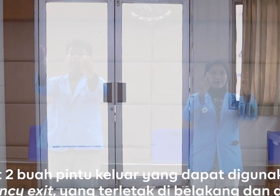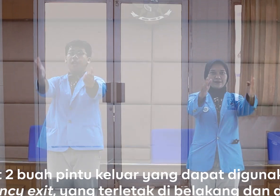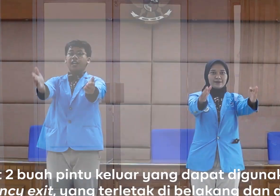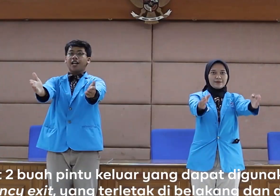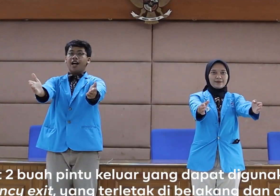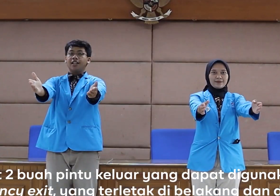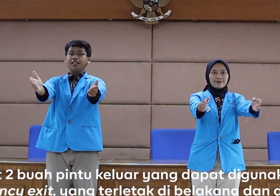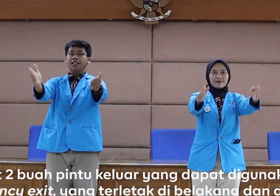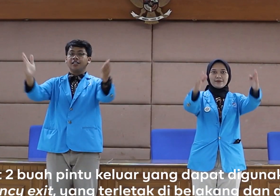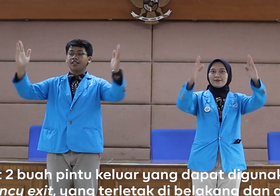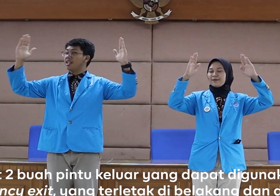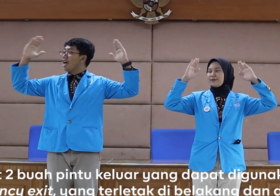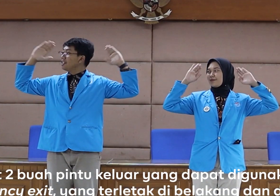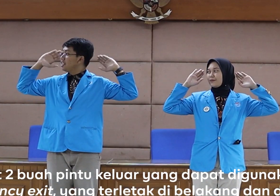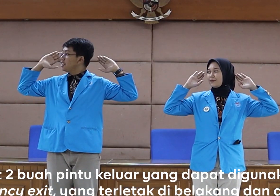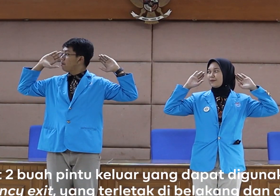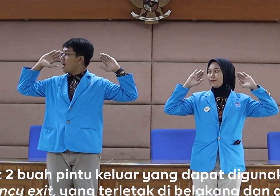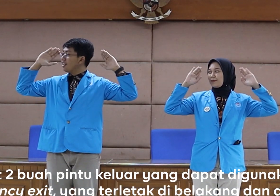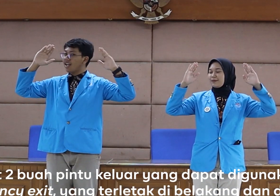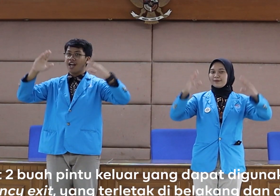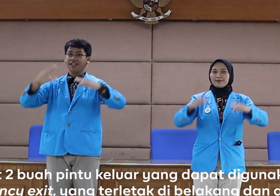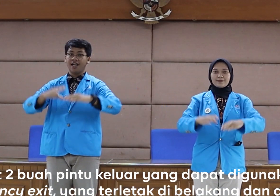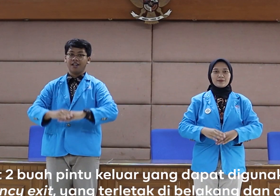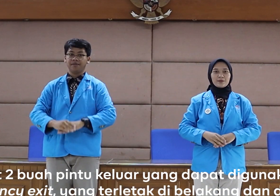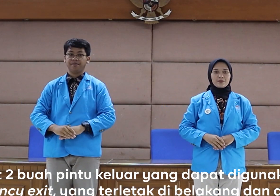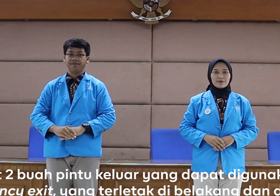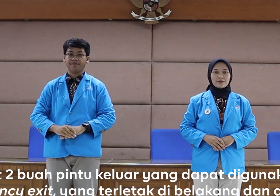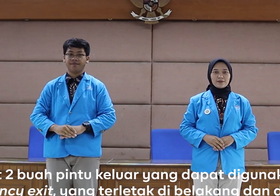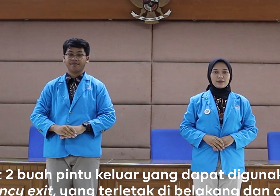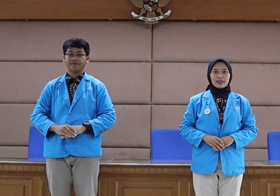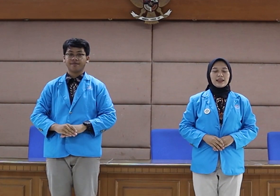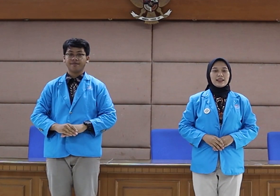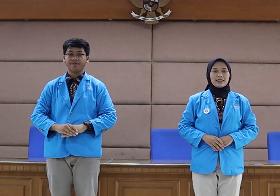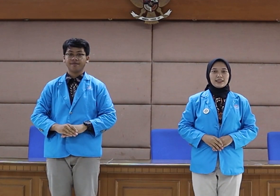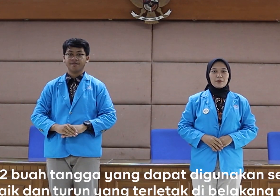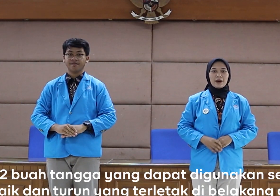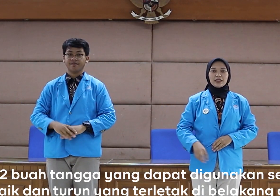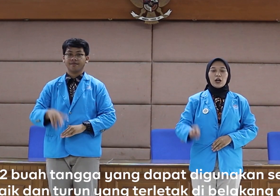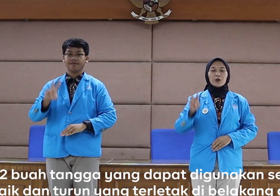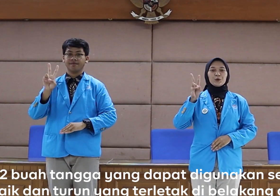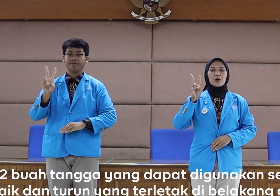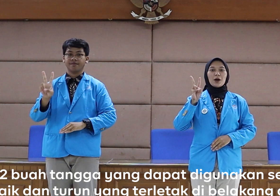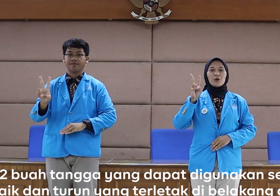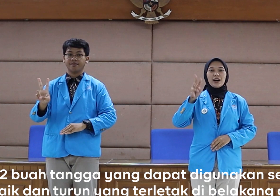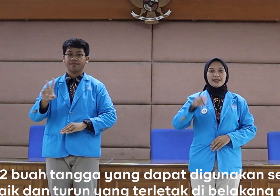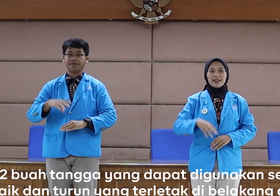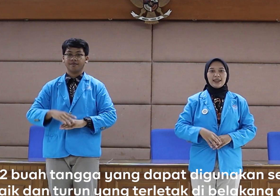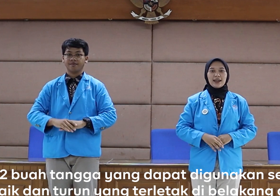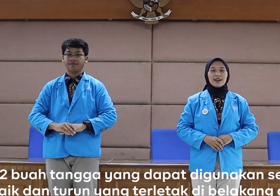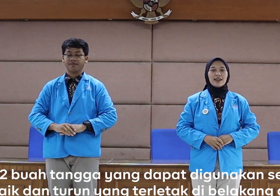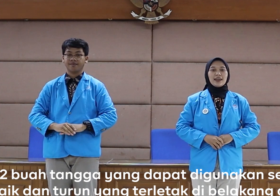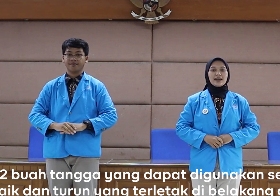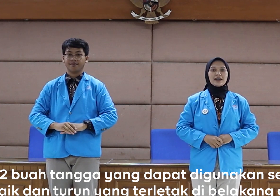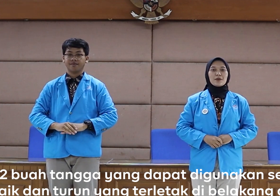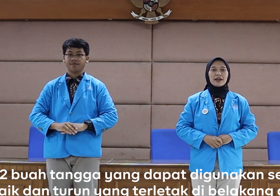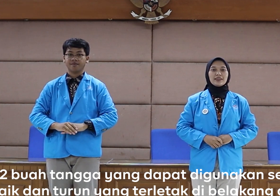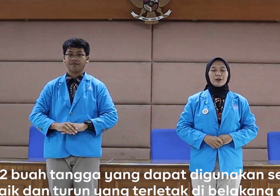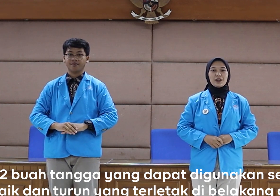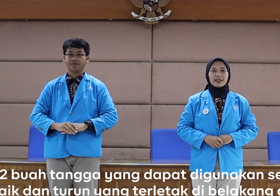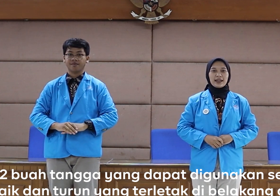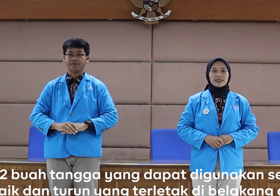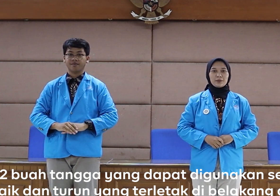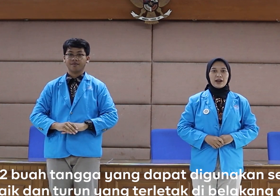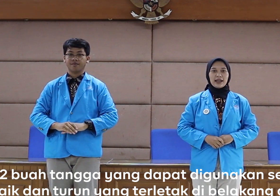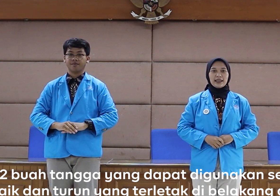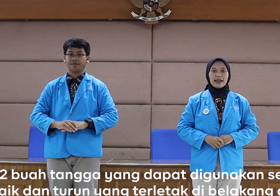di belakang dan di depan Anda terdapat dua buah tangga yang dapat